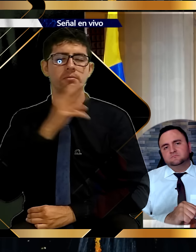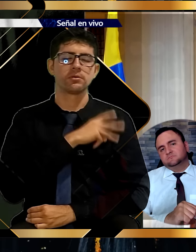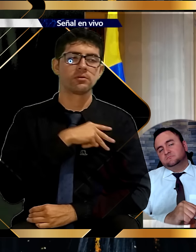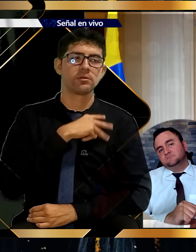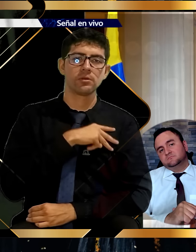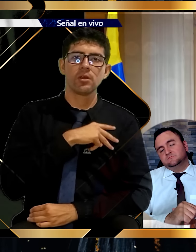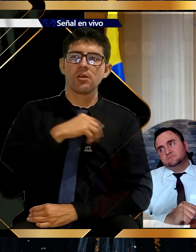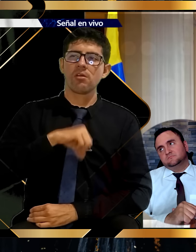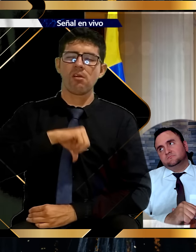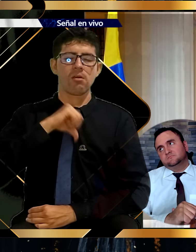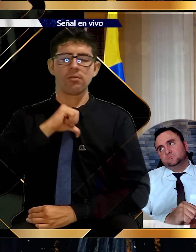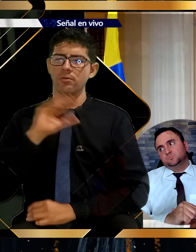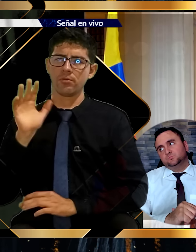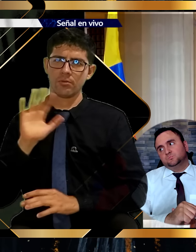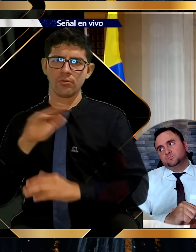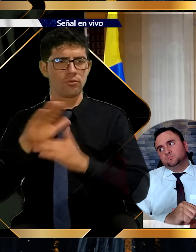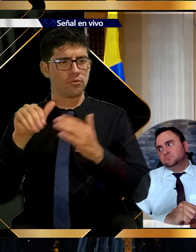Eso no se escapa a nadie.